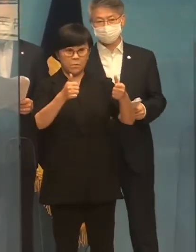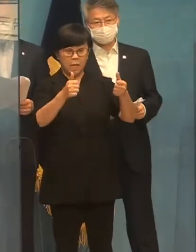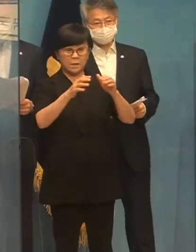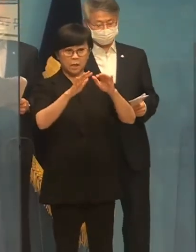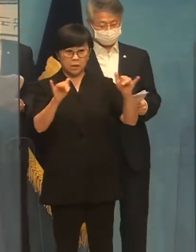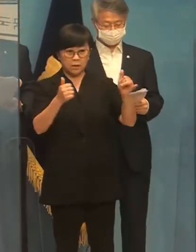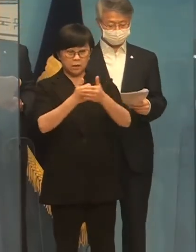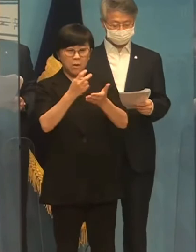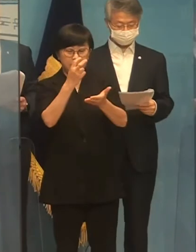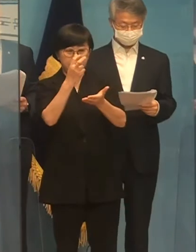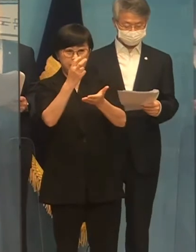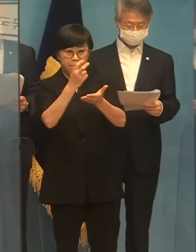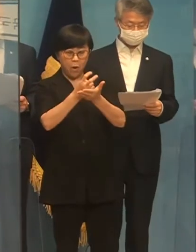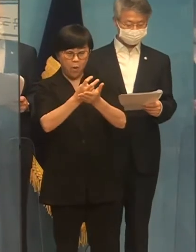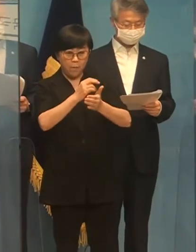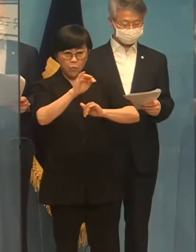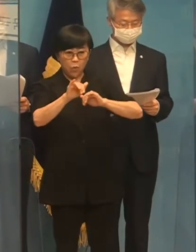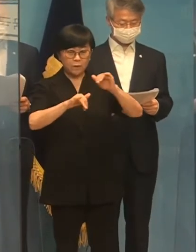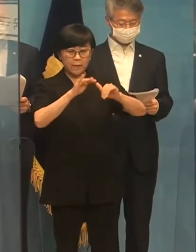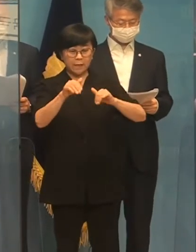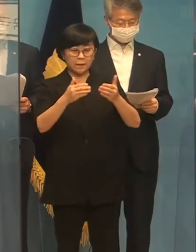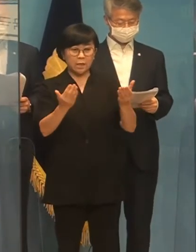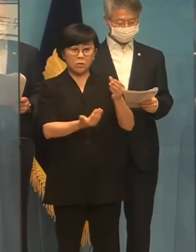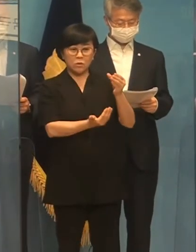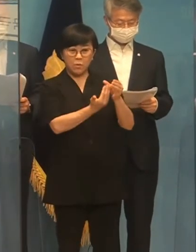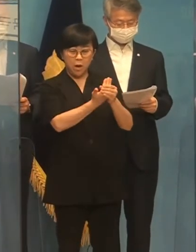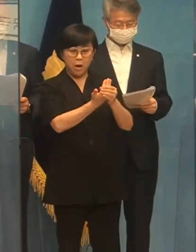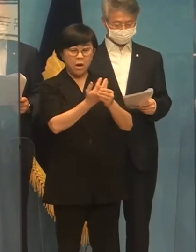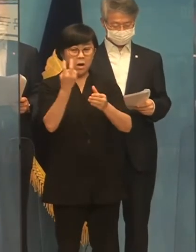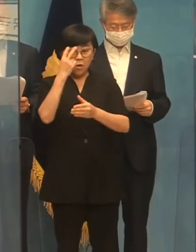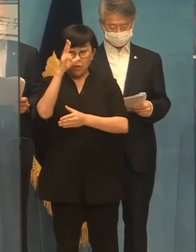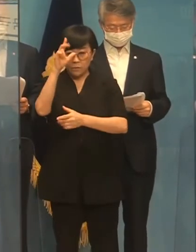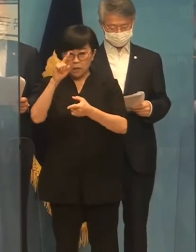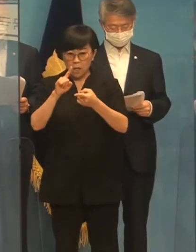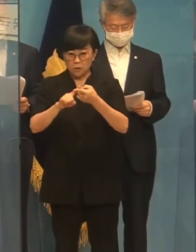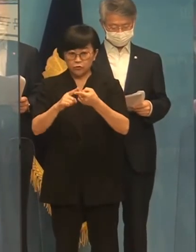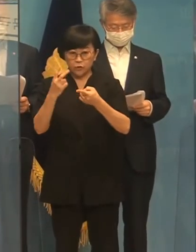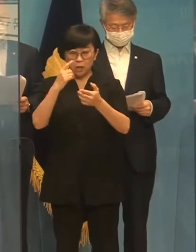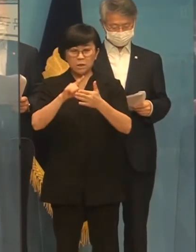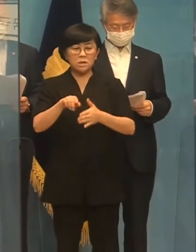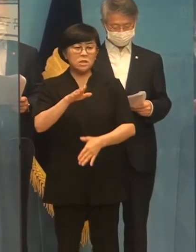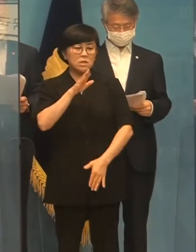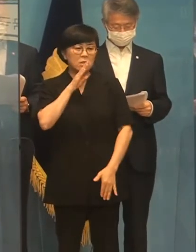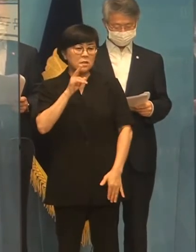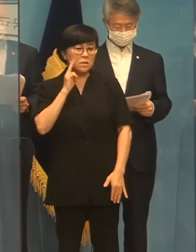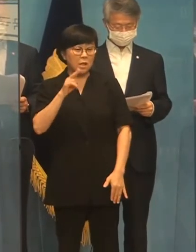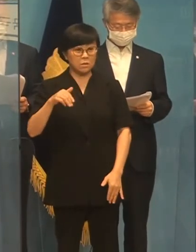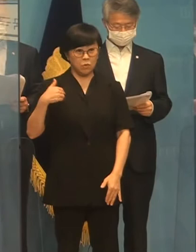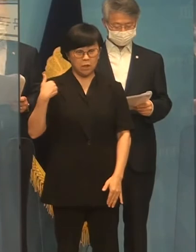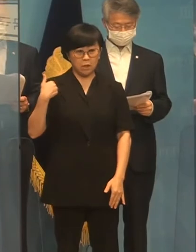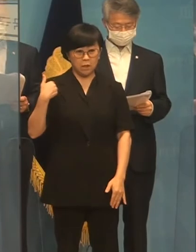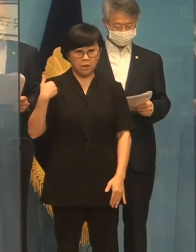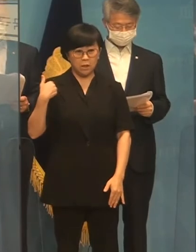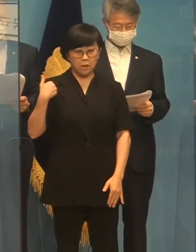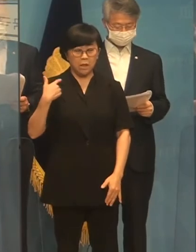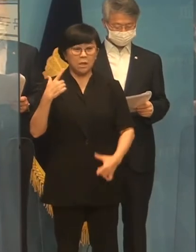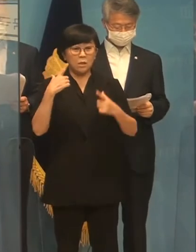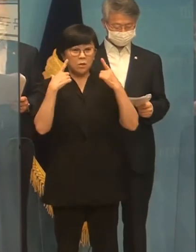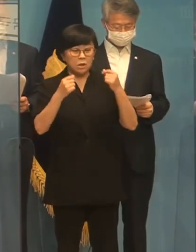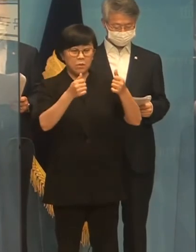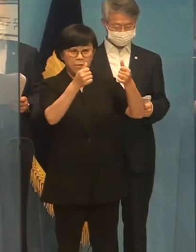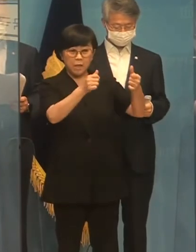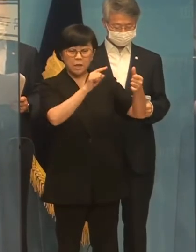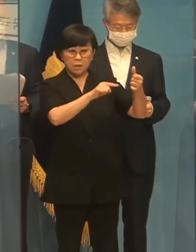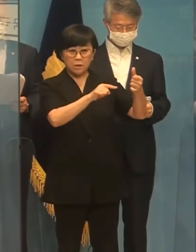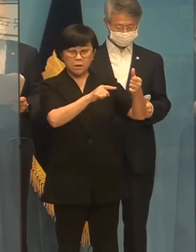판사들은 사법농단 사건으로 수사를 받아 보니 검찰 수사의 현실이 이 정도로 심각한지 몰랐다. 여전히